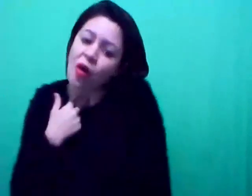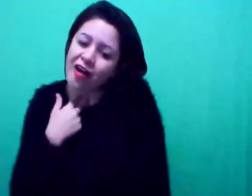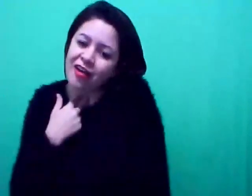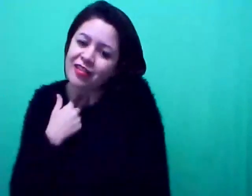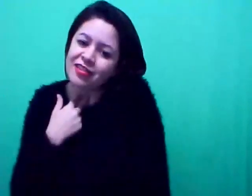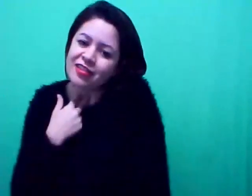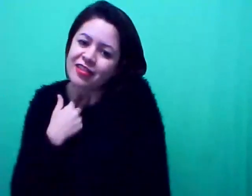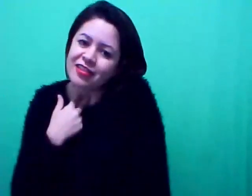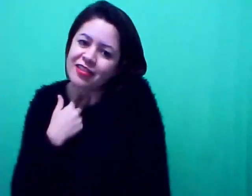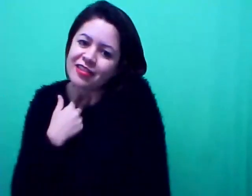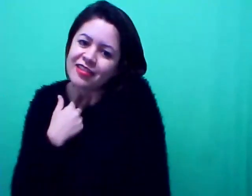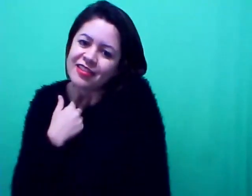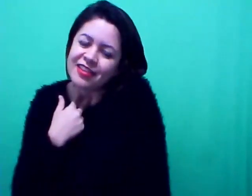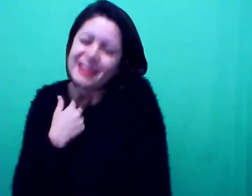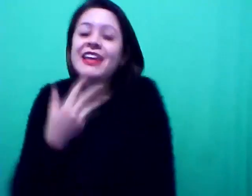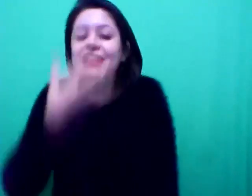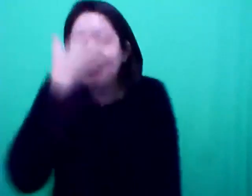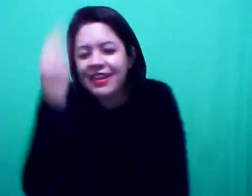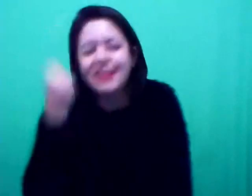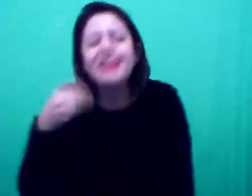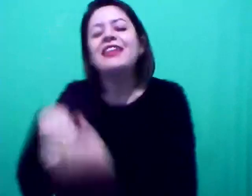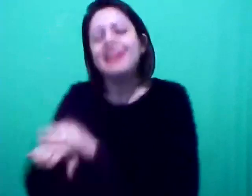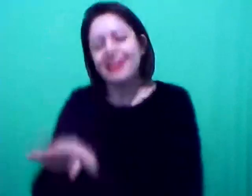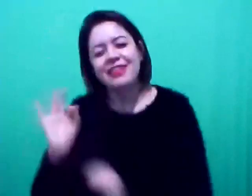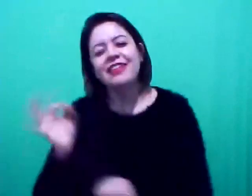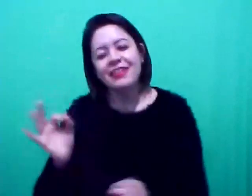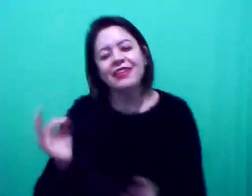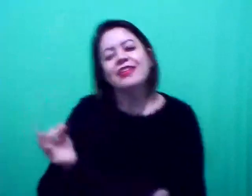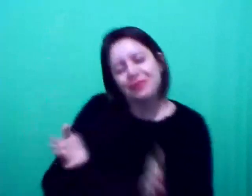Vocês não podem esquecer, não podem deixar guardado esses ensinamentos, né, que vocês tiveram.